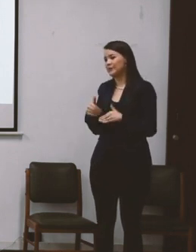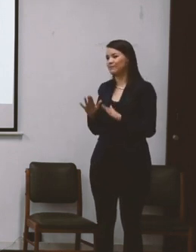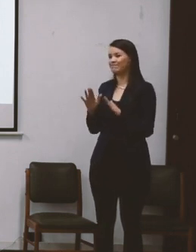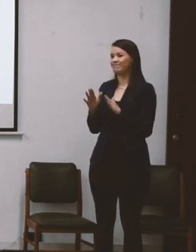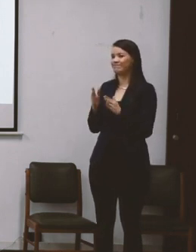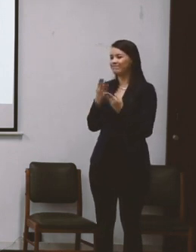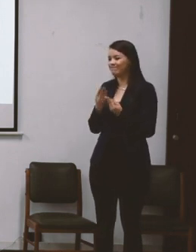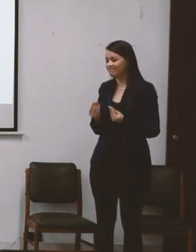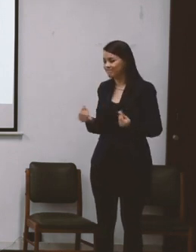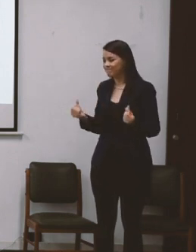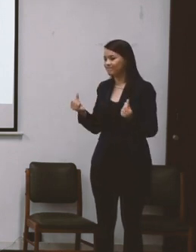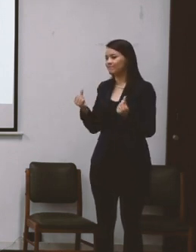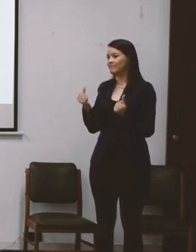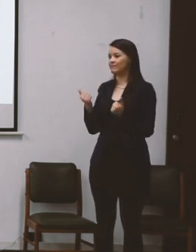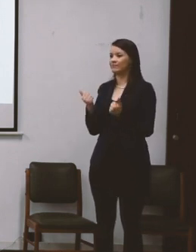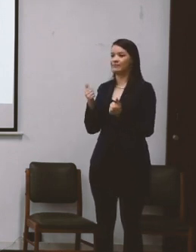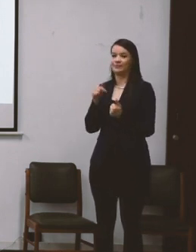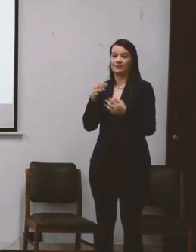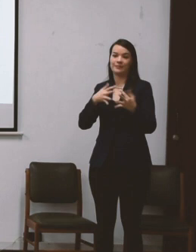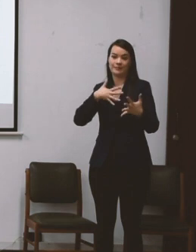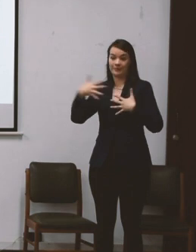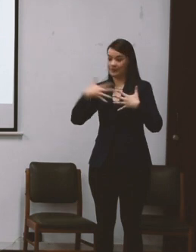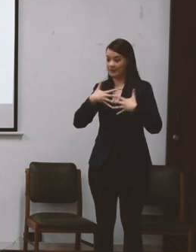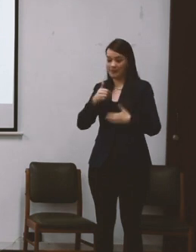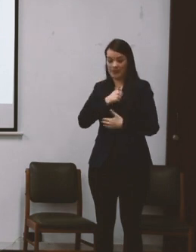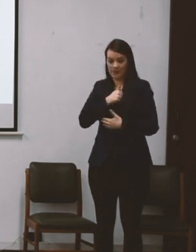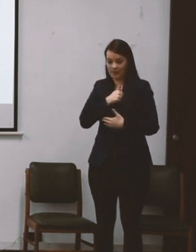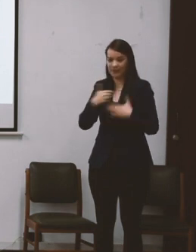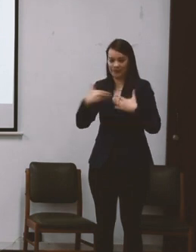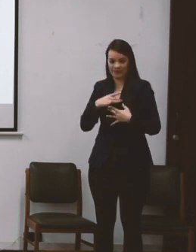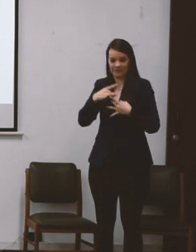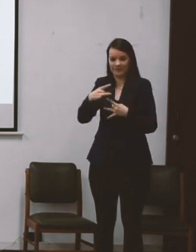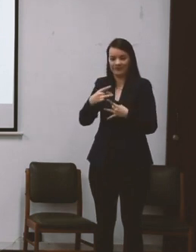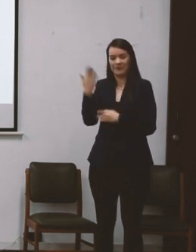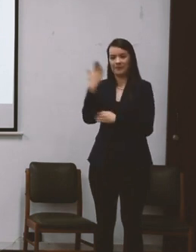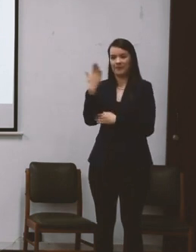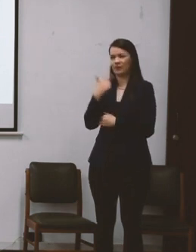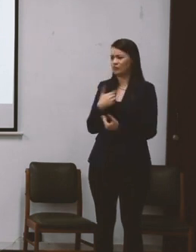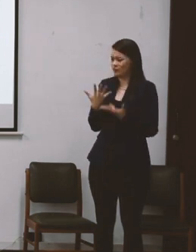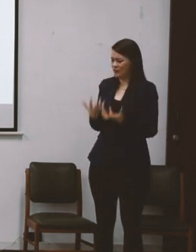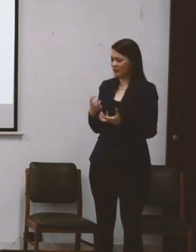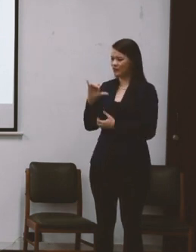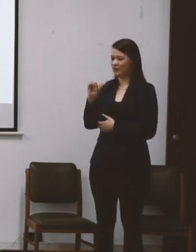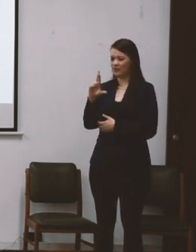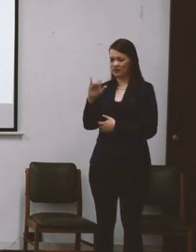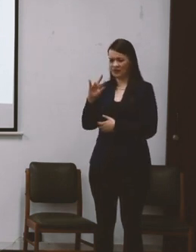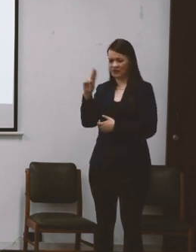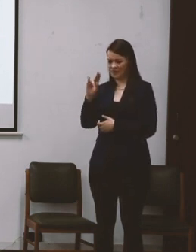porque objetualiza además el papel de Yalitza en la película, y dice ella: yo quiero una Yalitza en mi